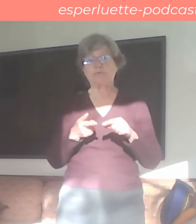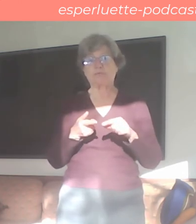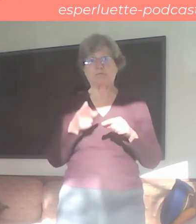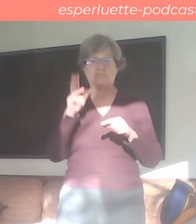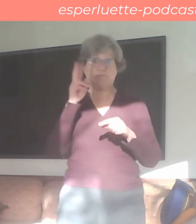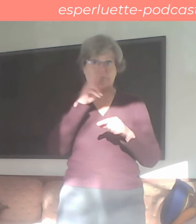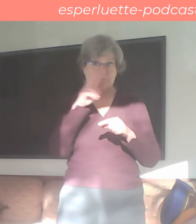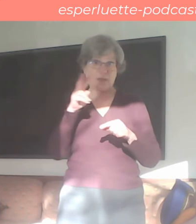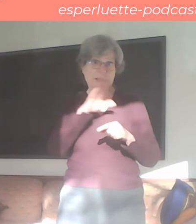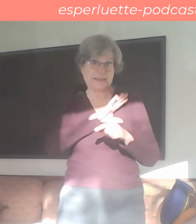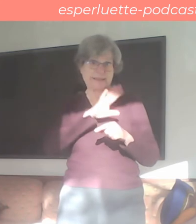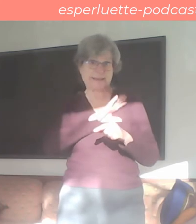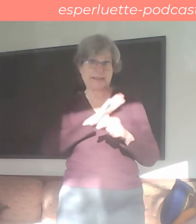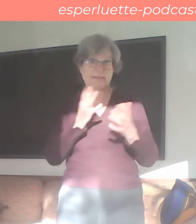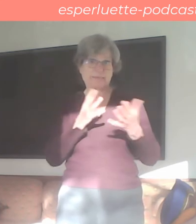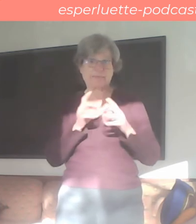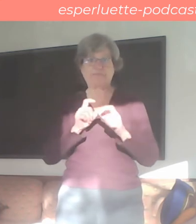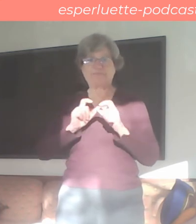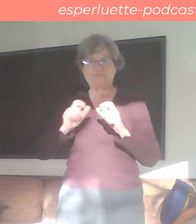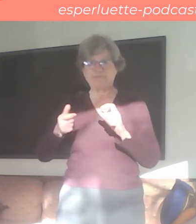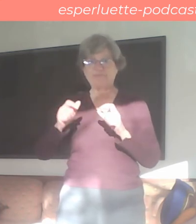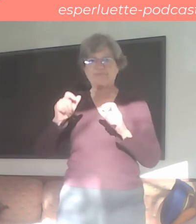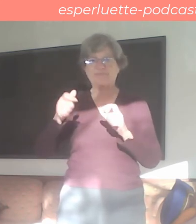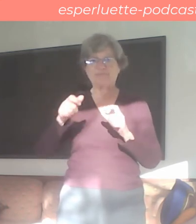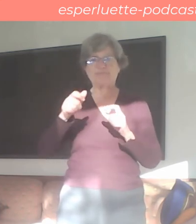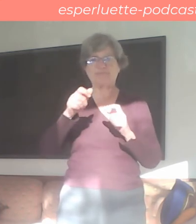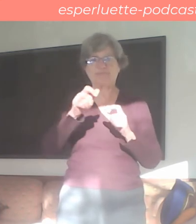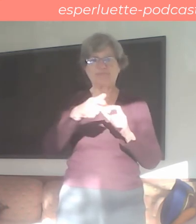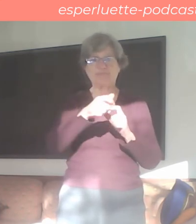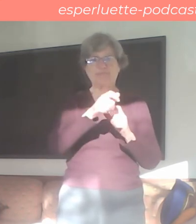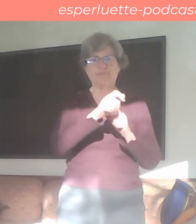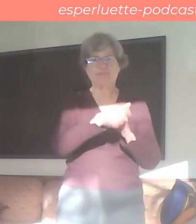ce qui est bien quand il y a une réunion, par exemple, avec des sourds, c'est que,